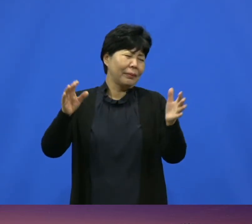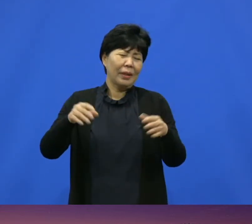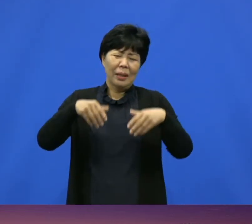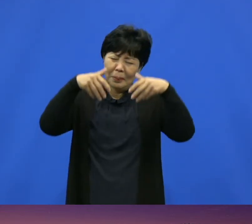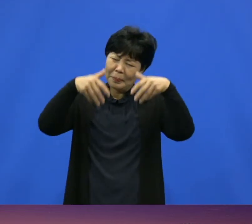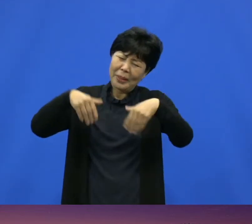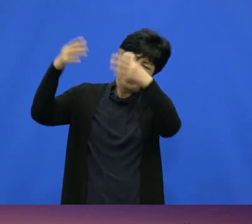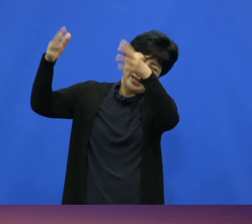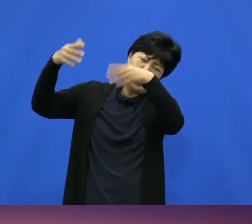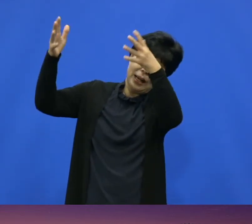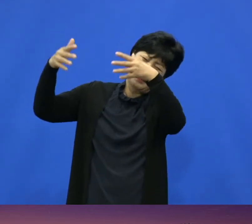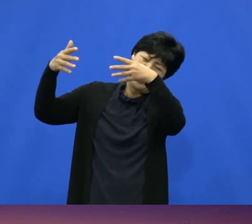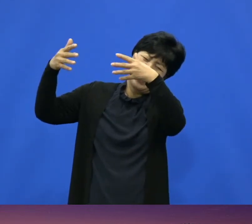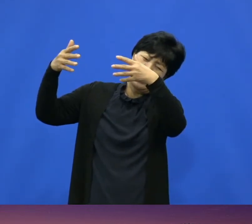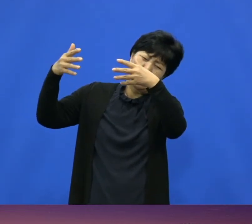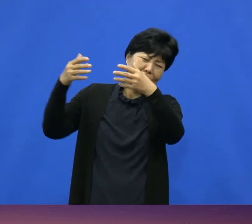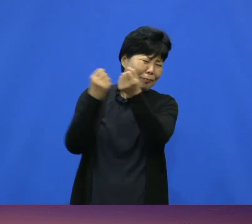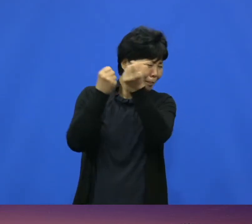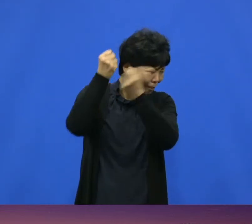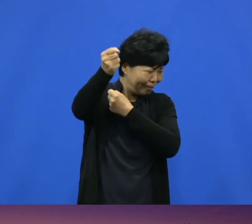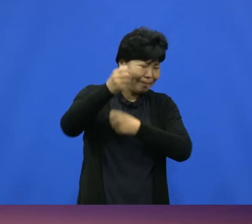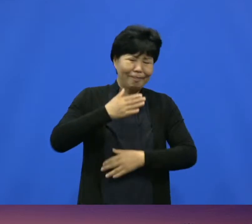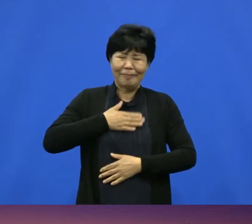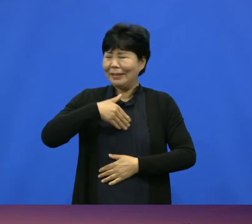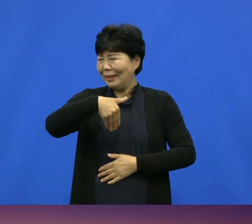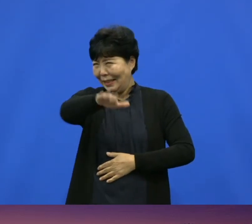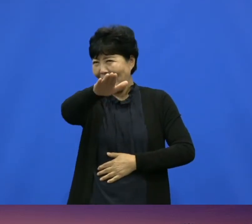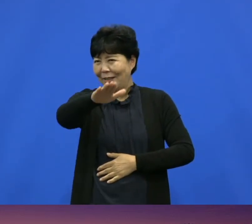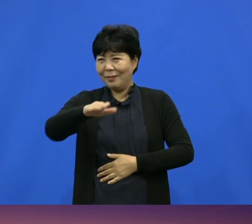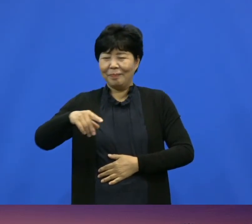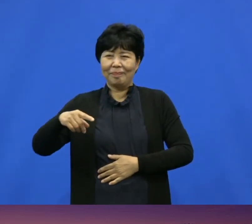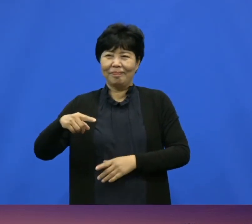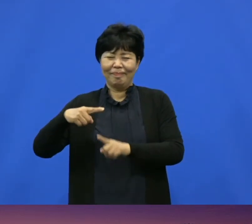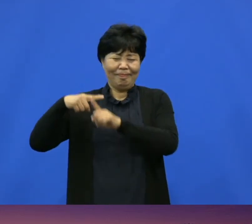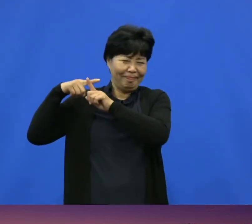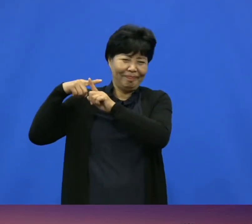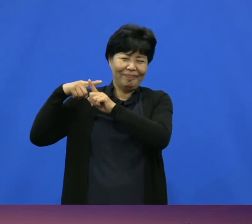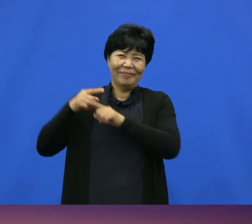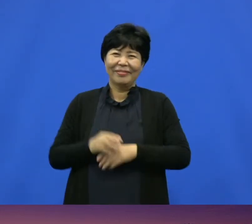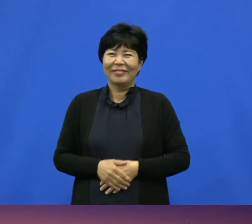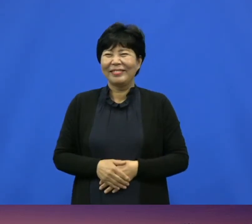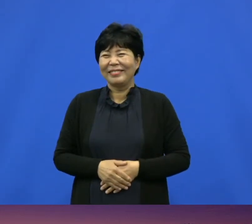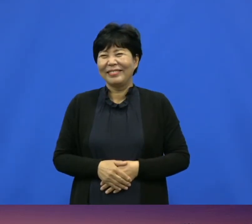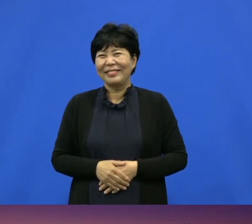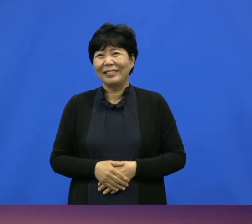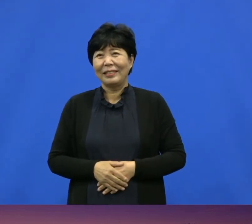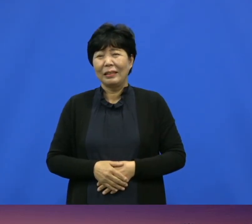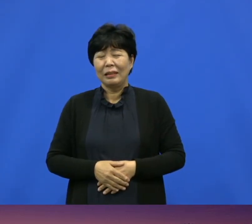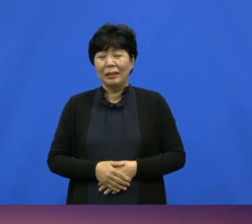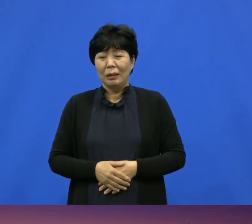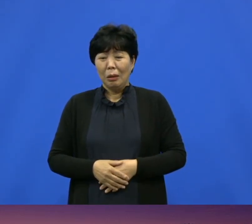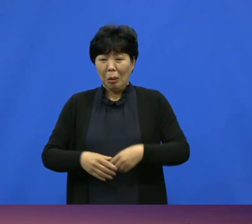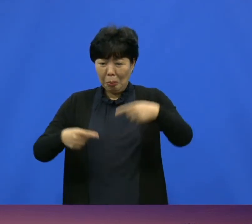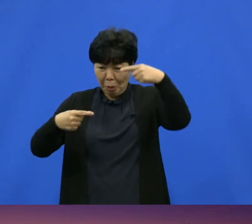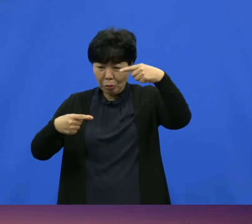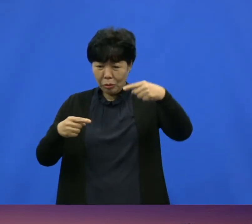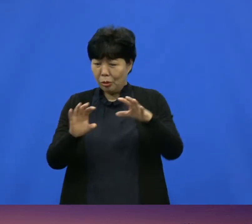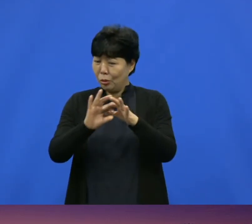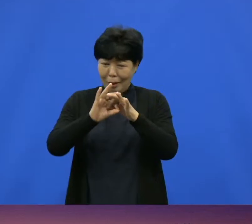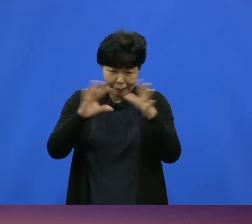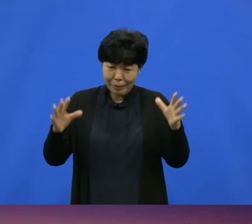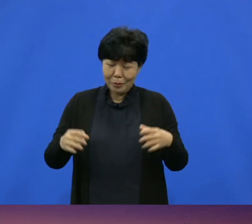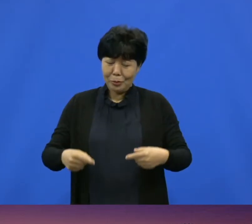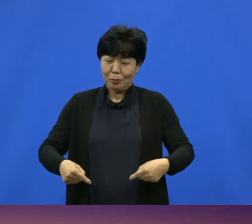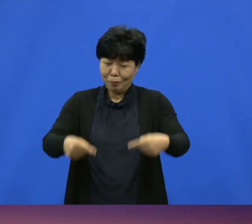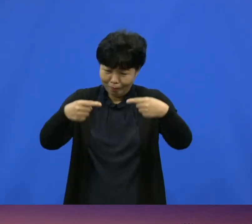몰아쳐도 나는 은혜의 자리를 간다. 그죠? 우리는 뭐 이 명절에도 안 쉬는데 뭐 비까지 거 그죠?